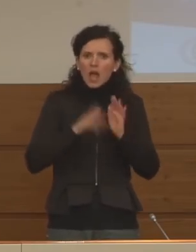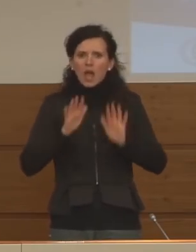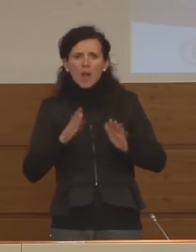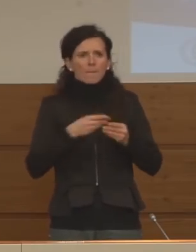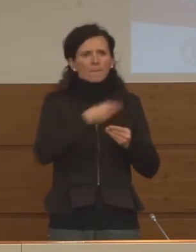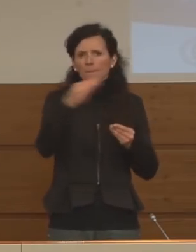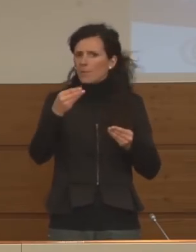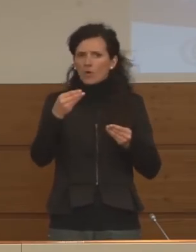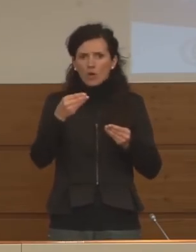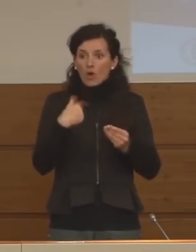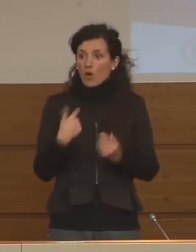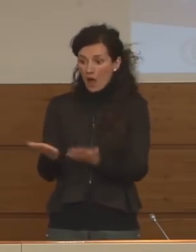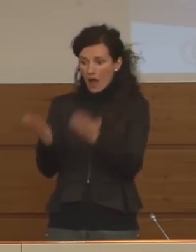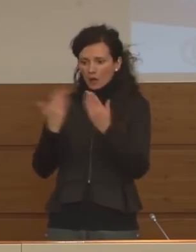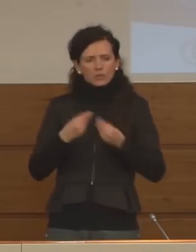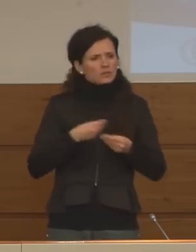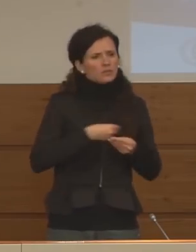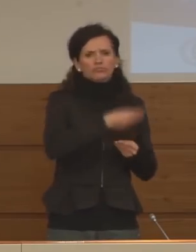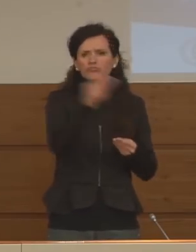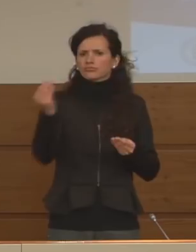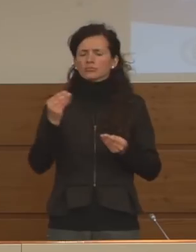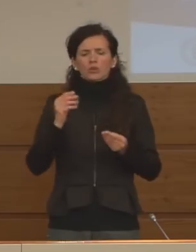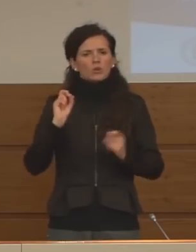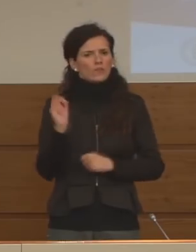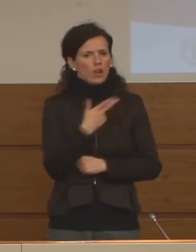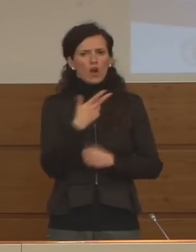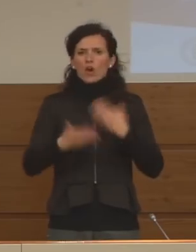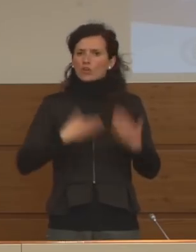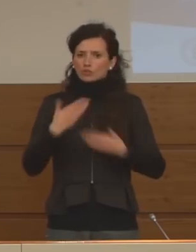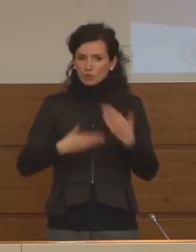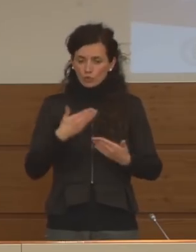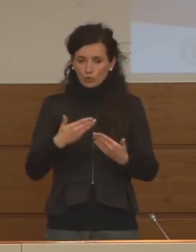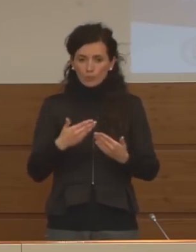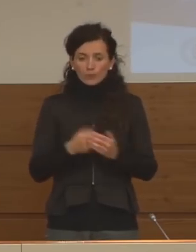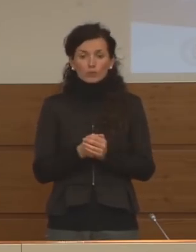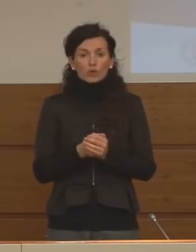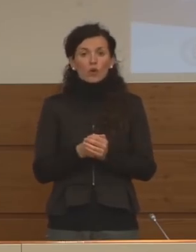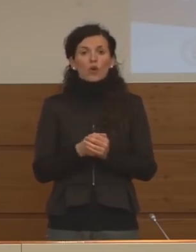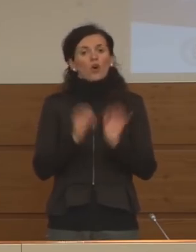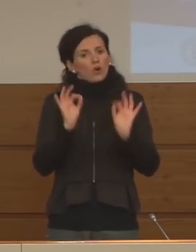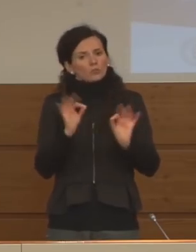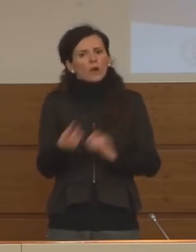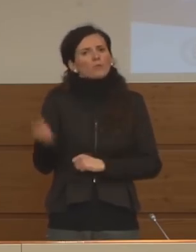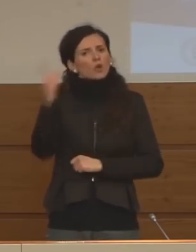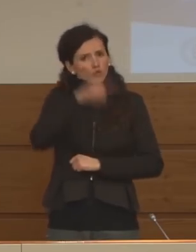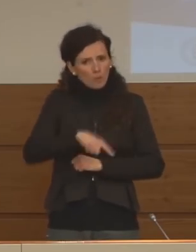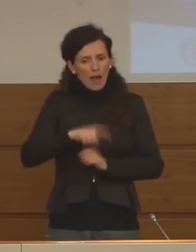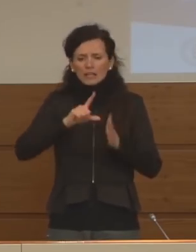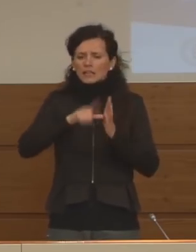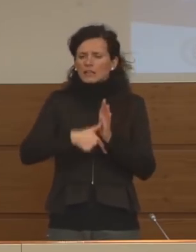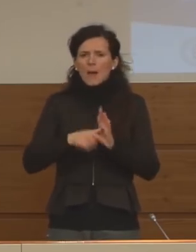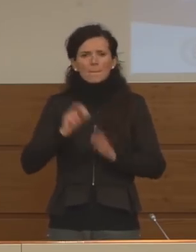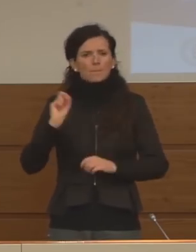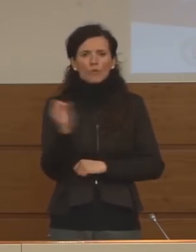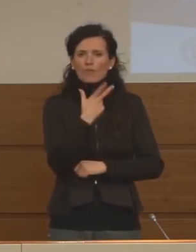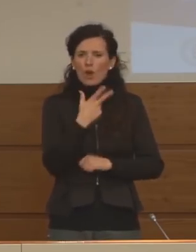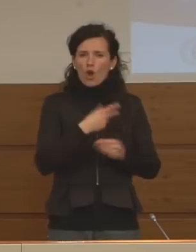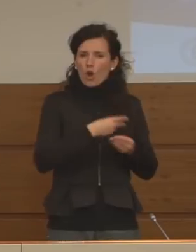acquisendo da domani per velocizzare i tempi di consegna